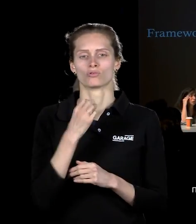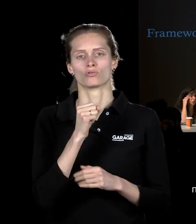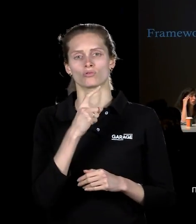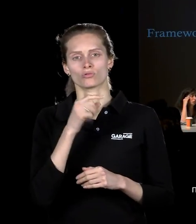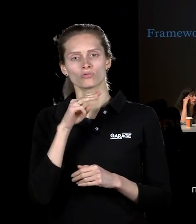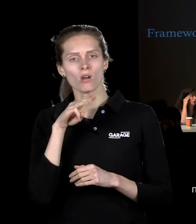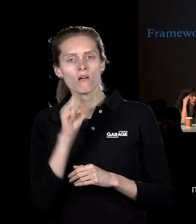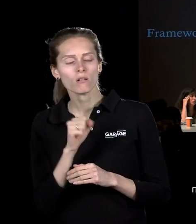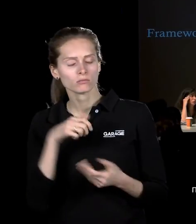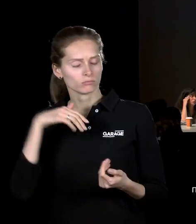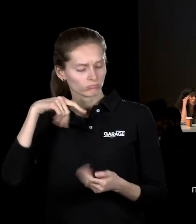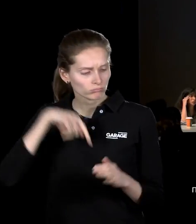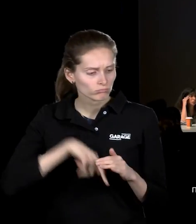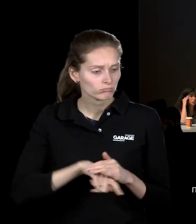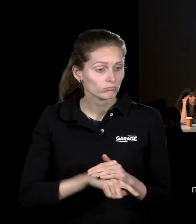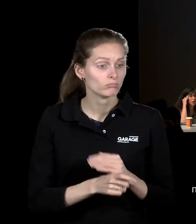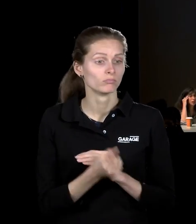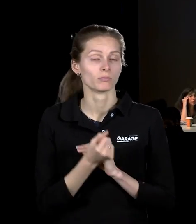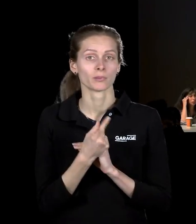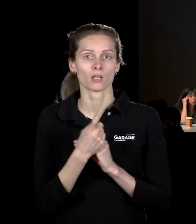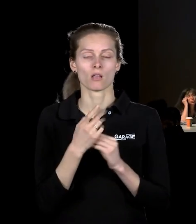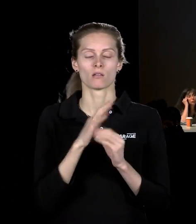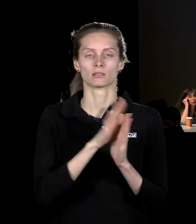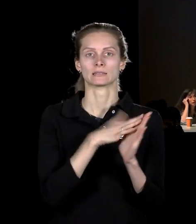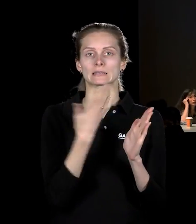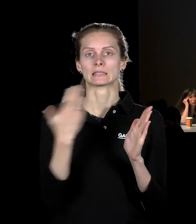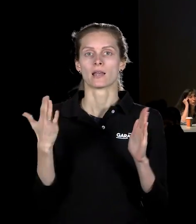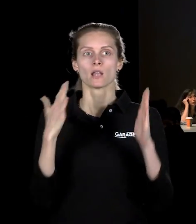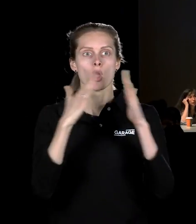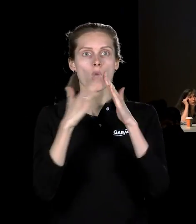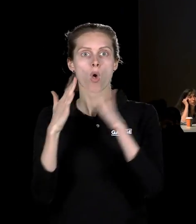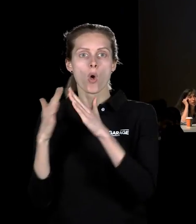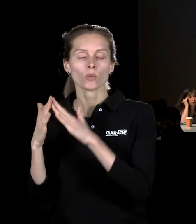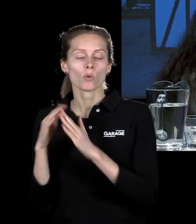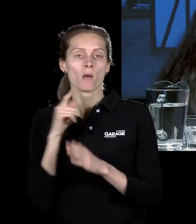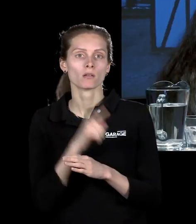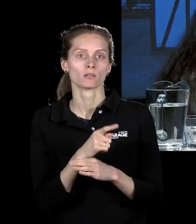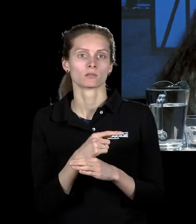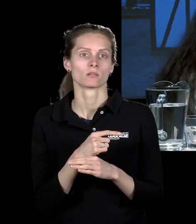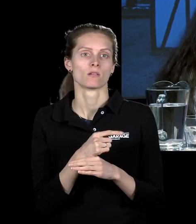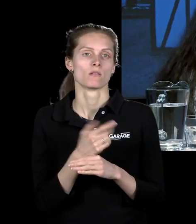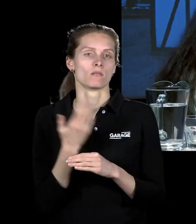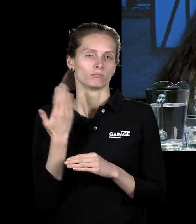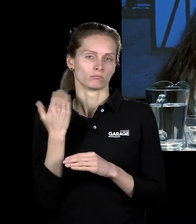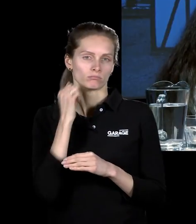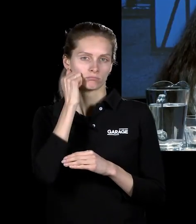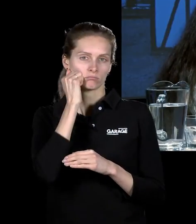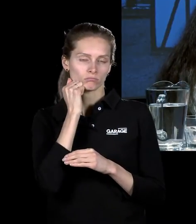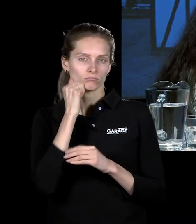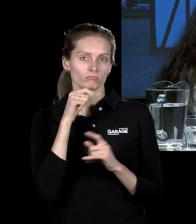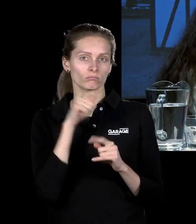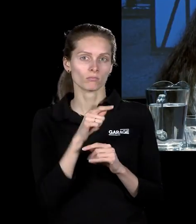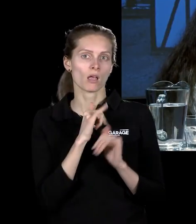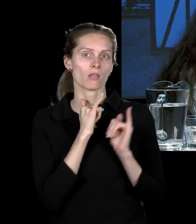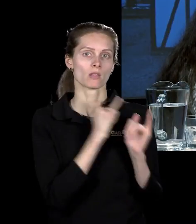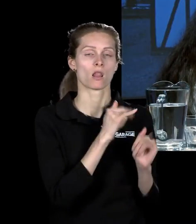серия вот таких вот фрахтверковых домов, которые существуют со Средневековья, по крайней мере, это, и которые для